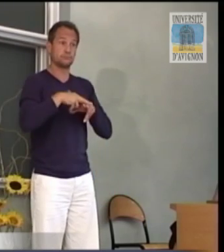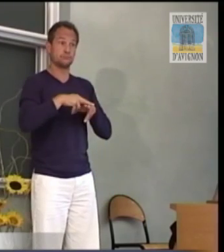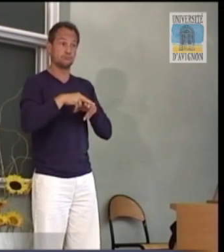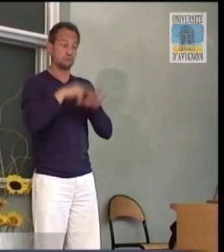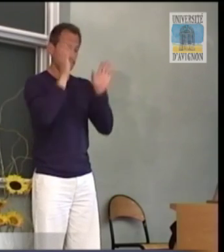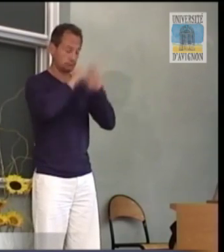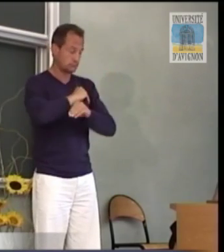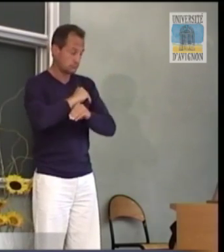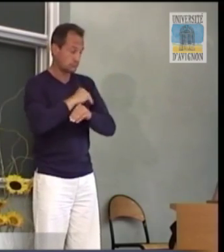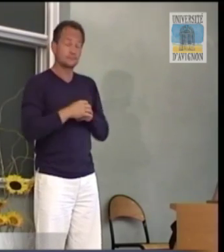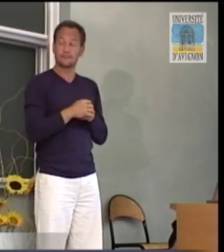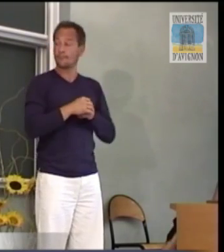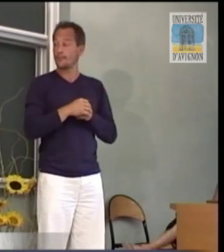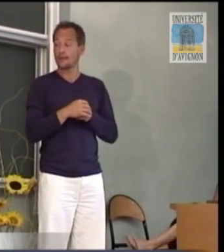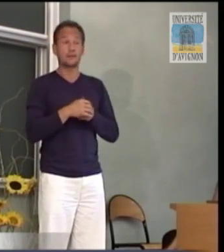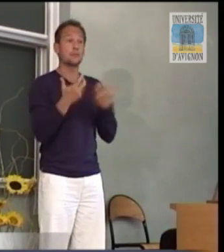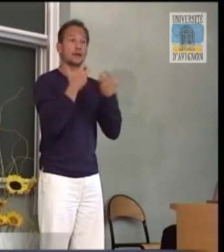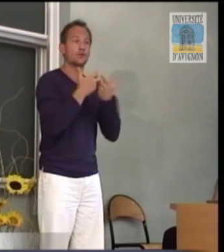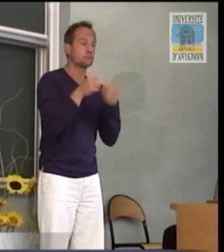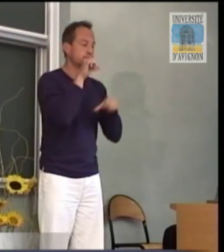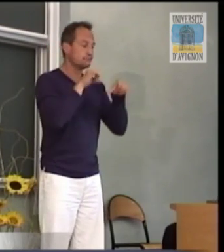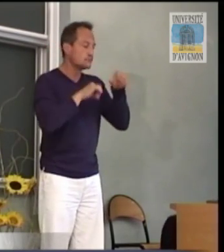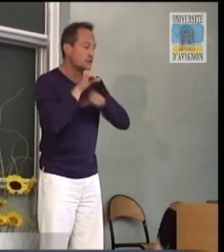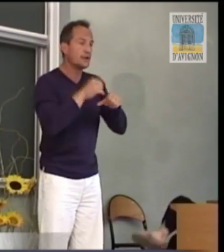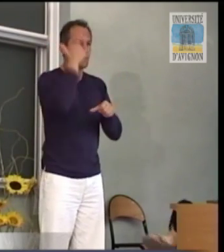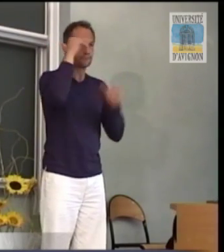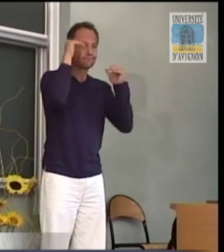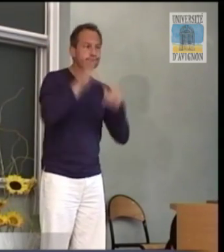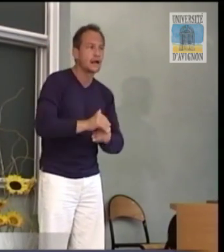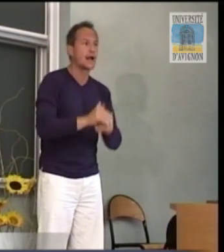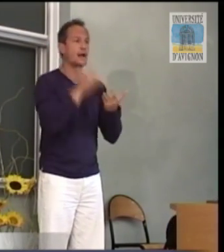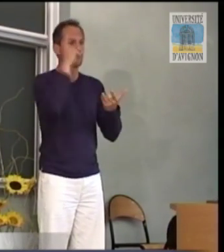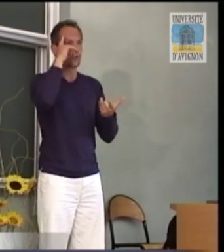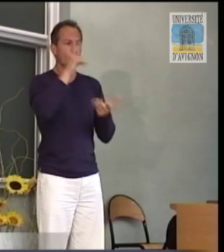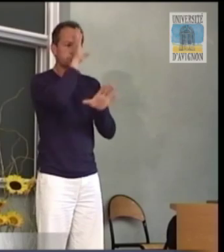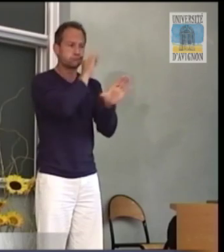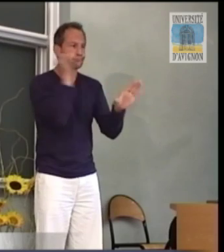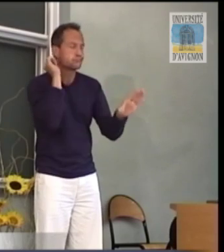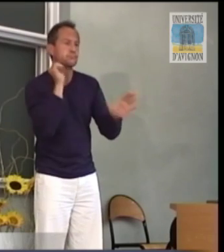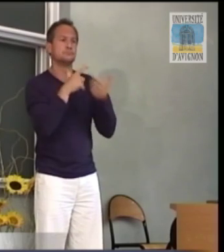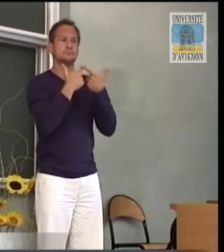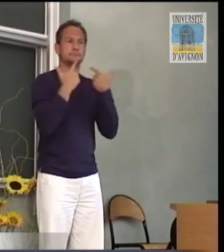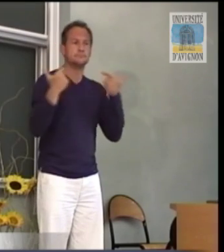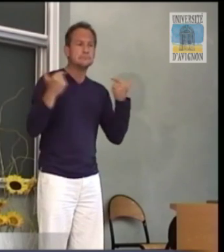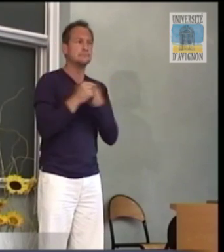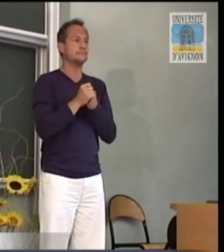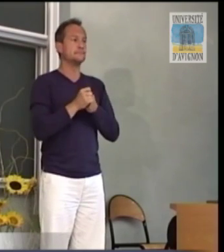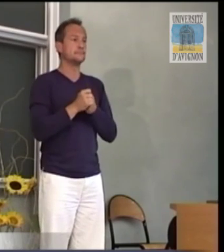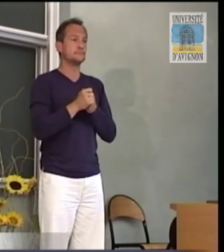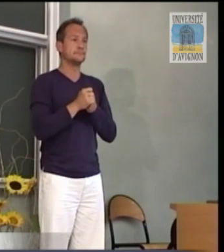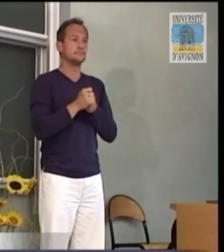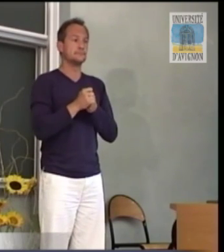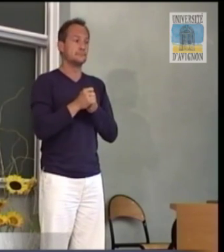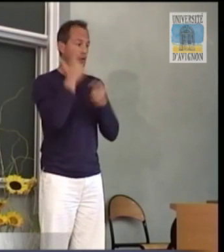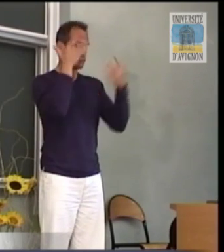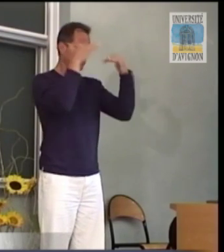une camisole chimique ? Parce que névrosé, parce que maniaco-dépressif, parce que schizophrène, ça ne se